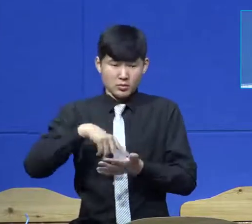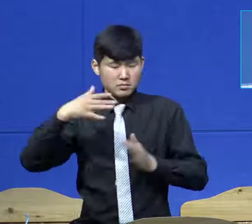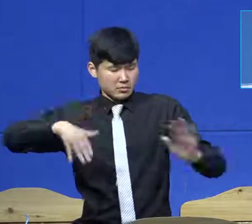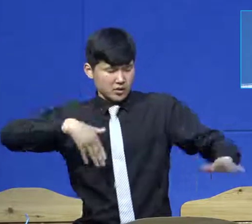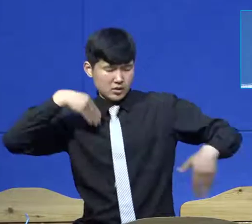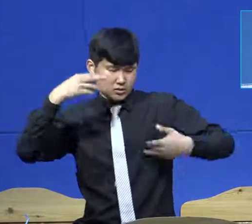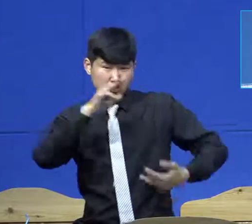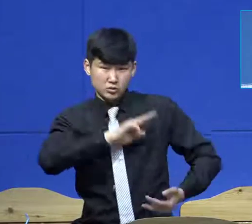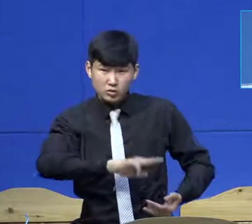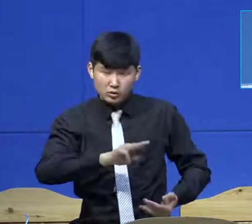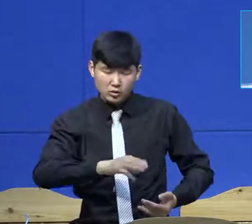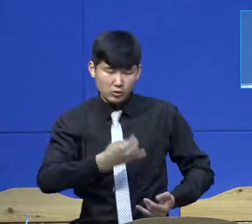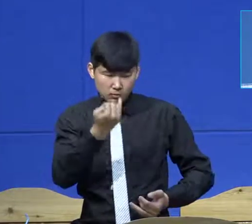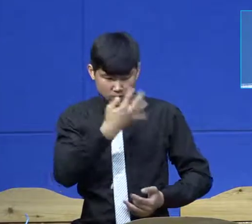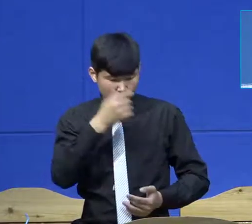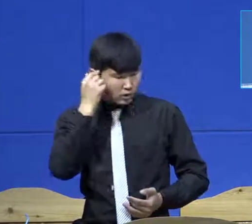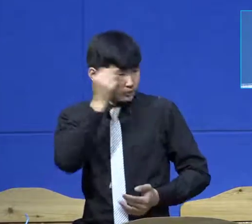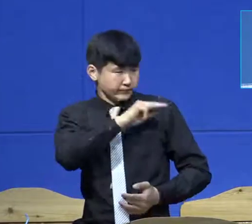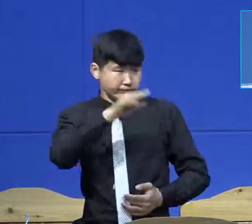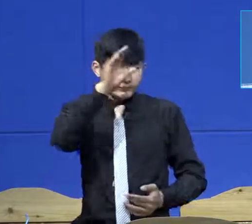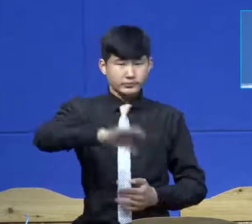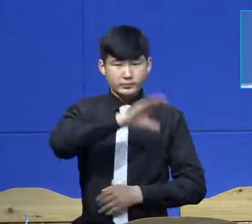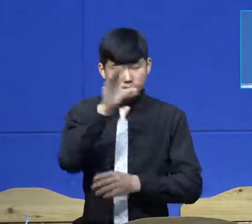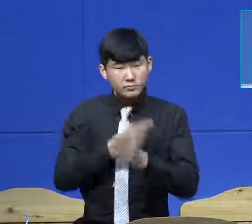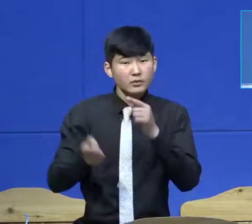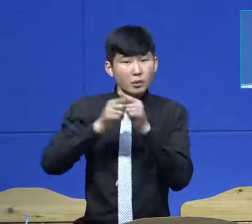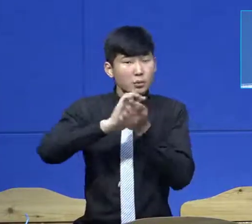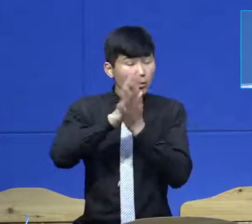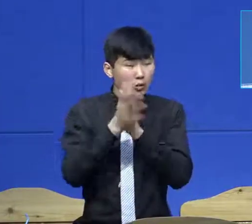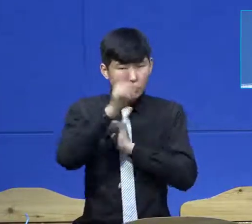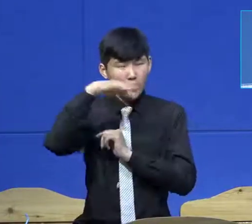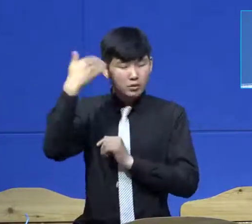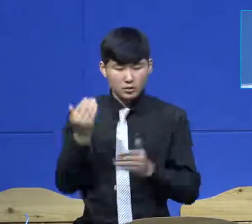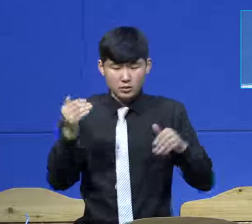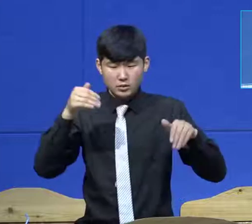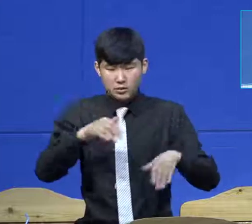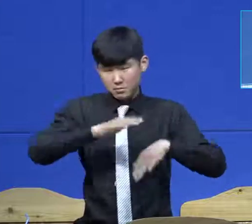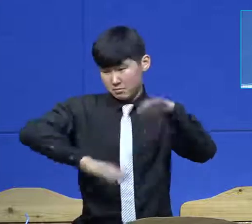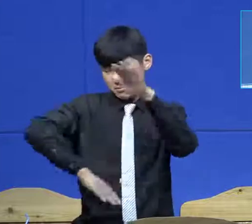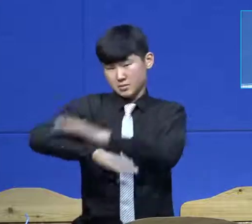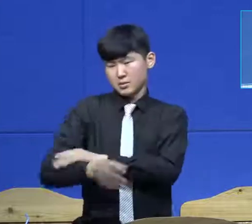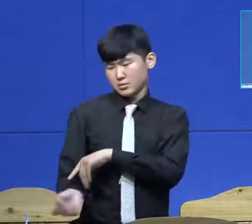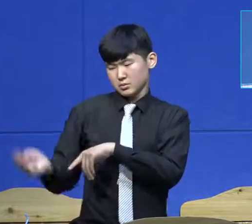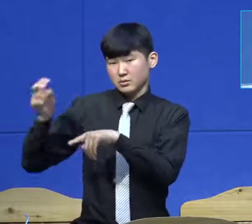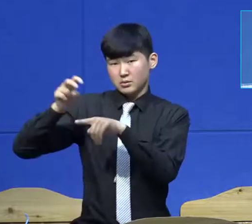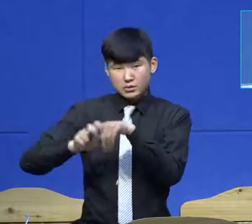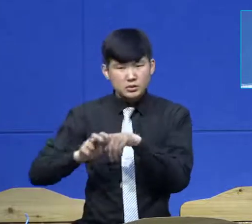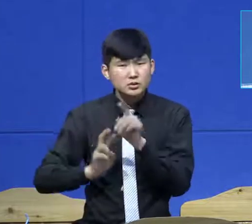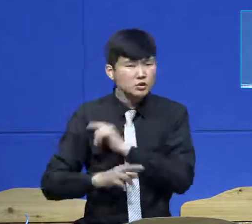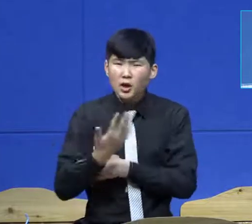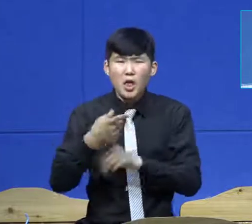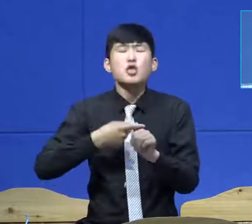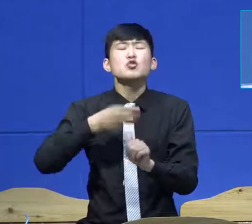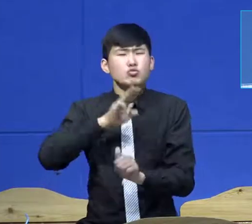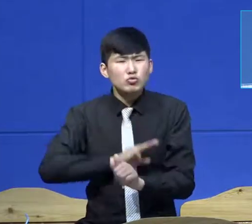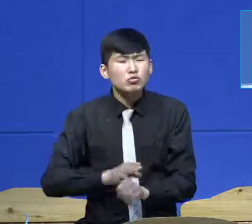төлөө гутамшиг ис томсрлон загалмайг твцсэн бөгөөд Бурханы синти баруун гарт заларсан. Яагаад вэ? Хиний